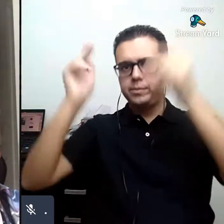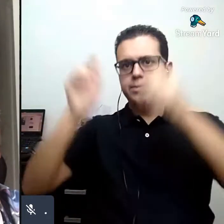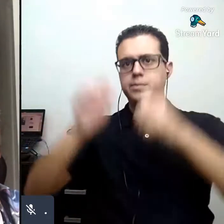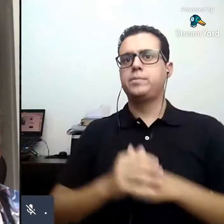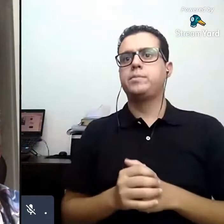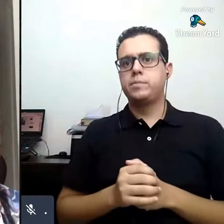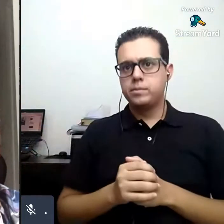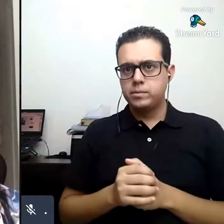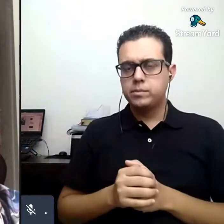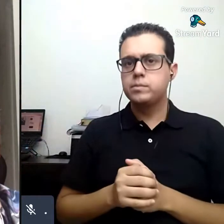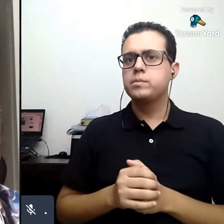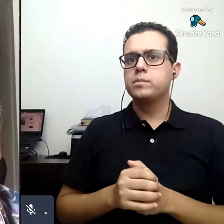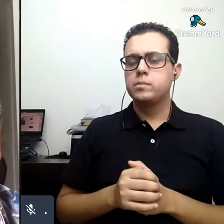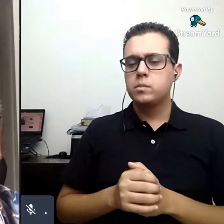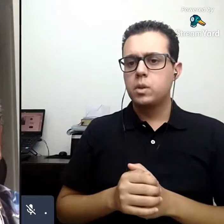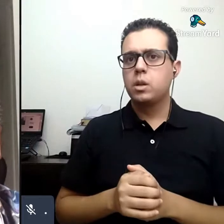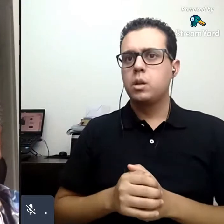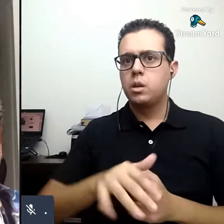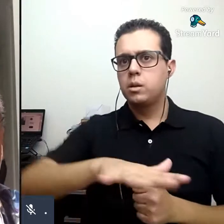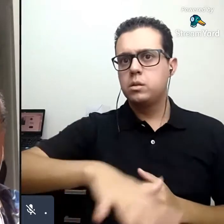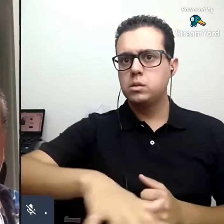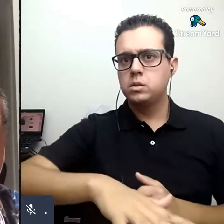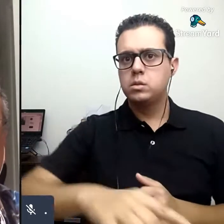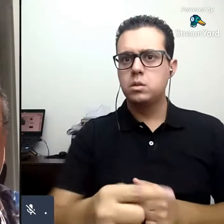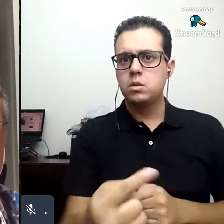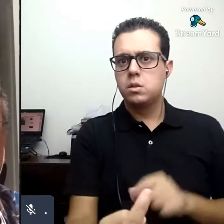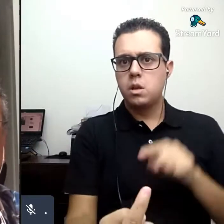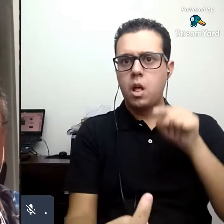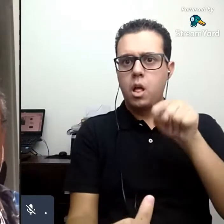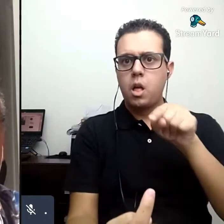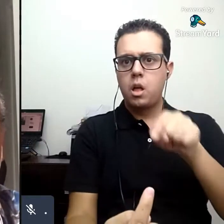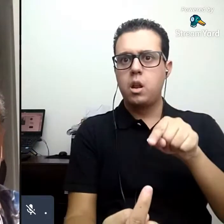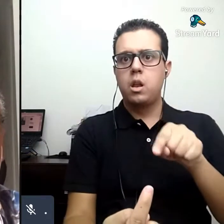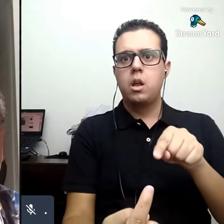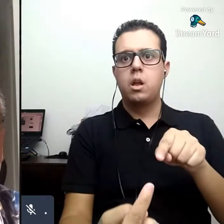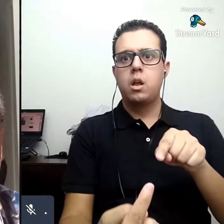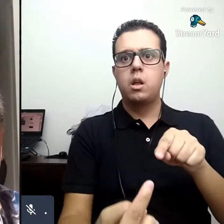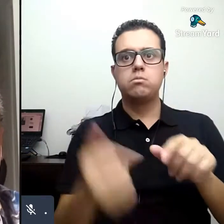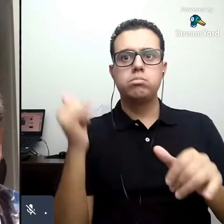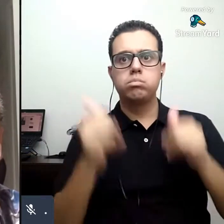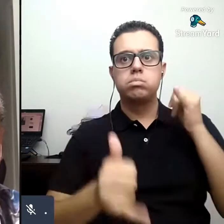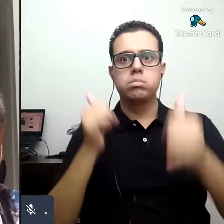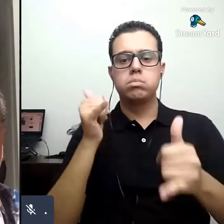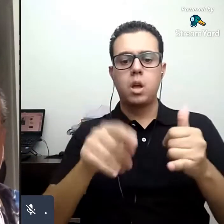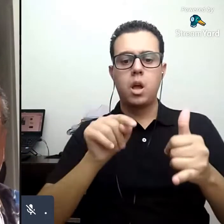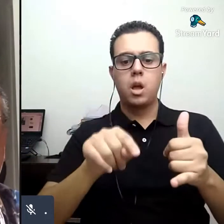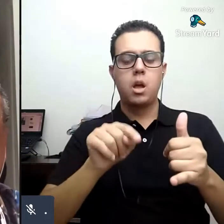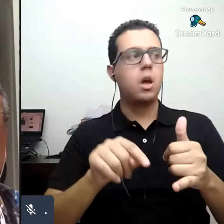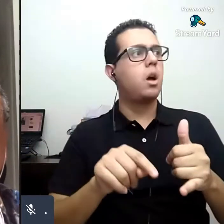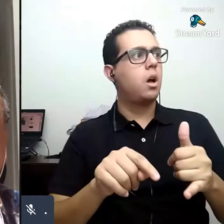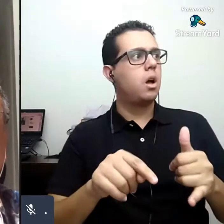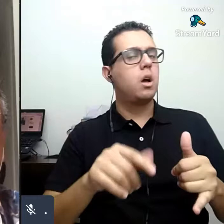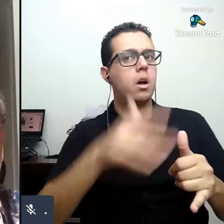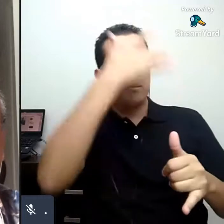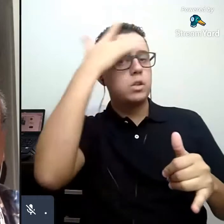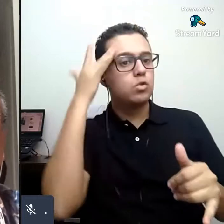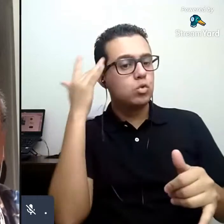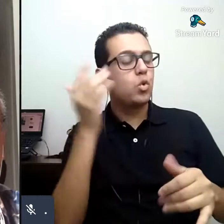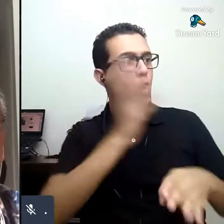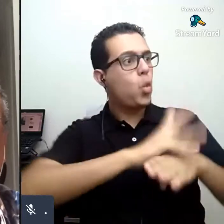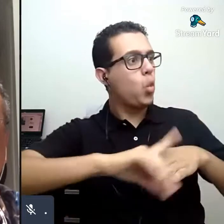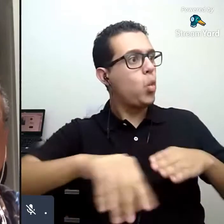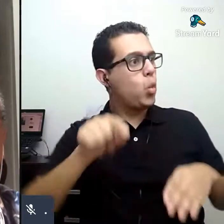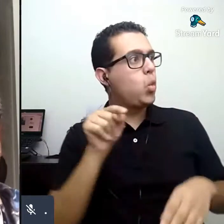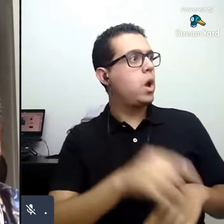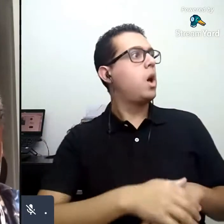que tem alguém curando, e este alguém que cura com um grande poder, ele está ali pertinho